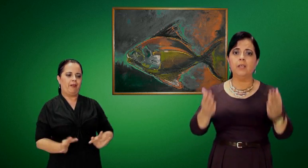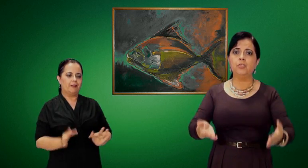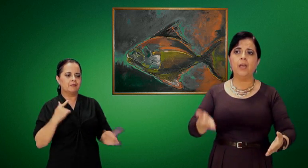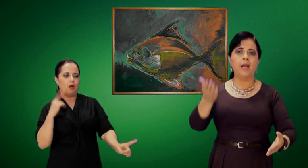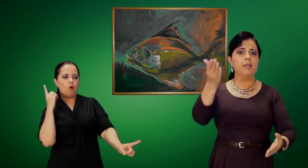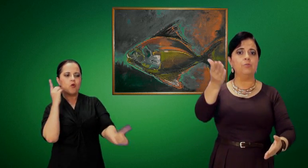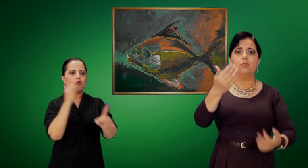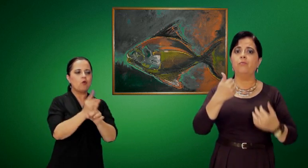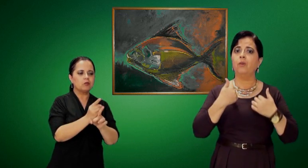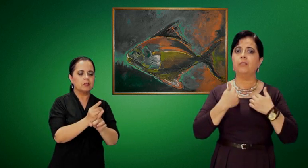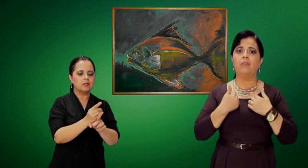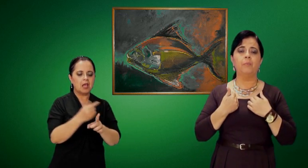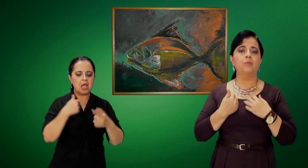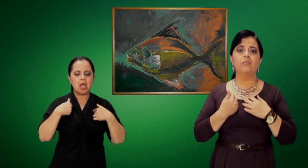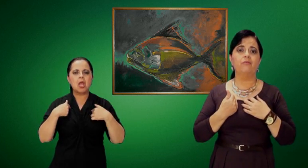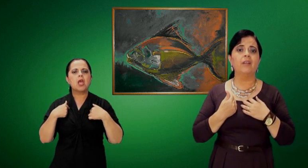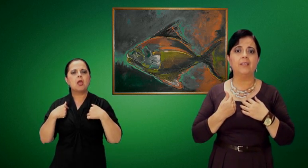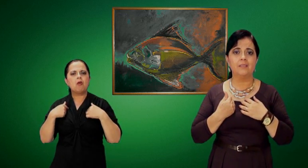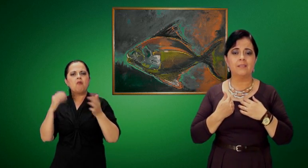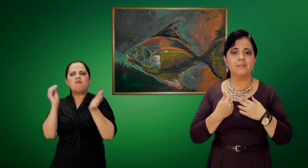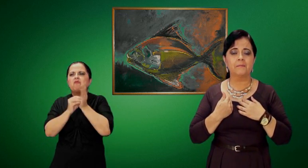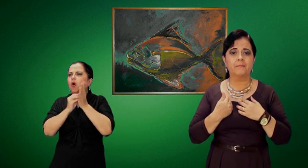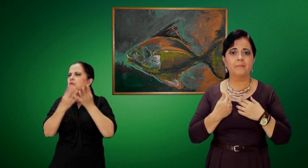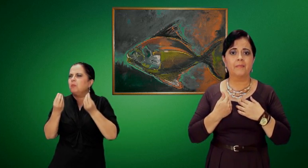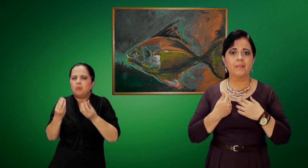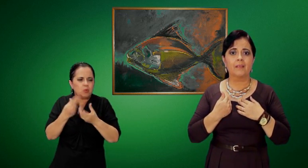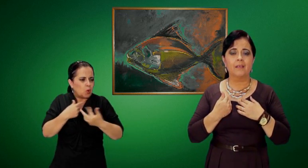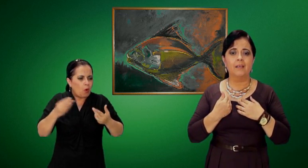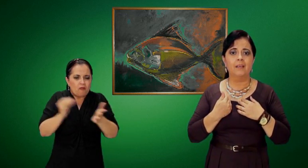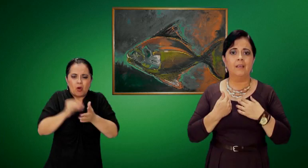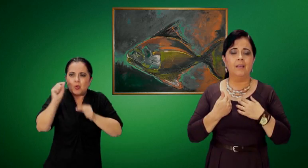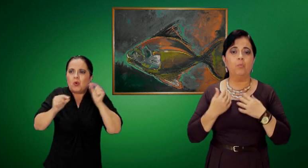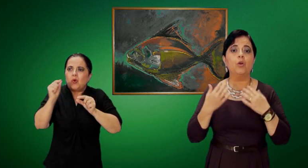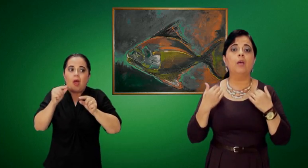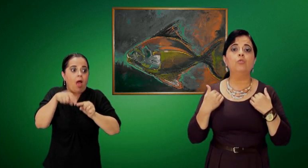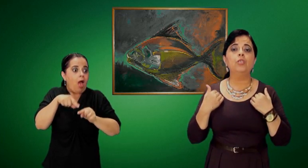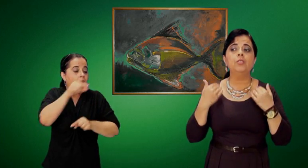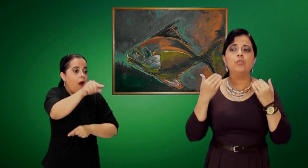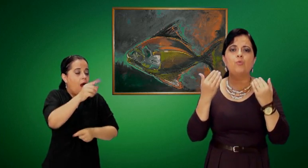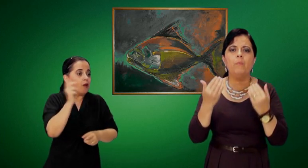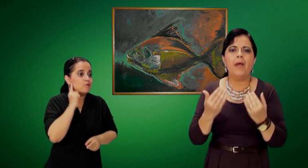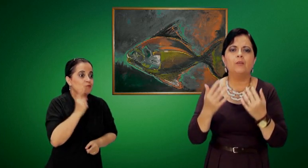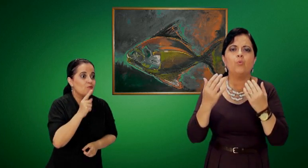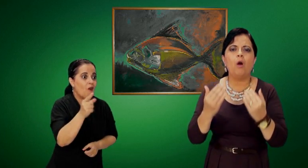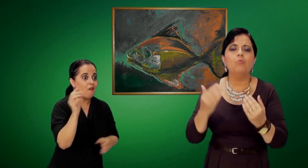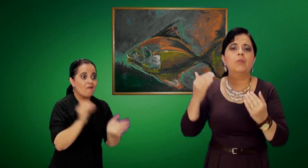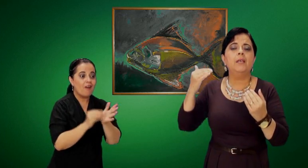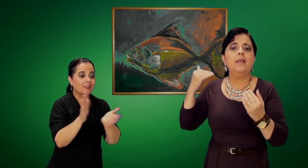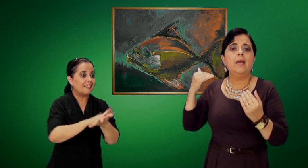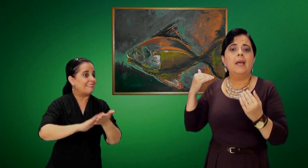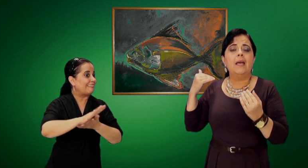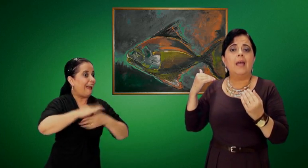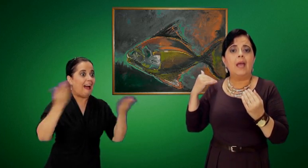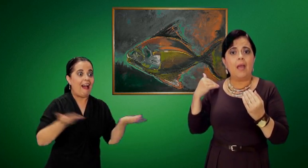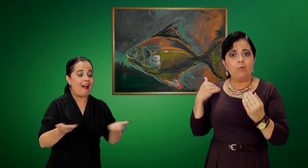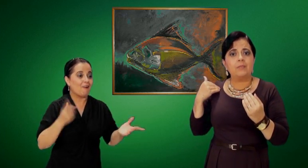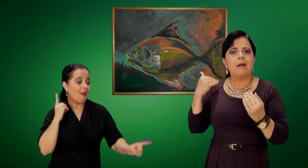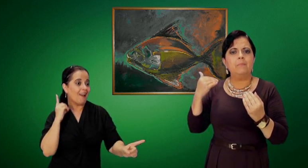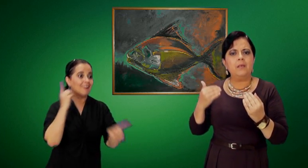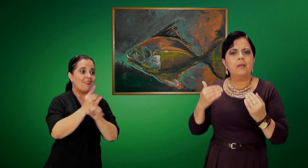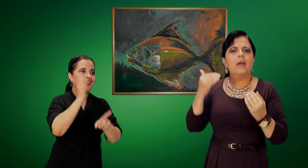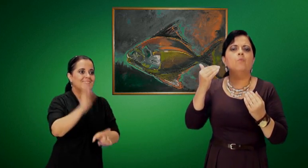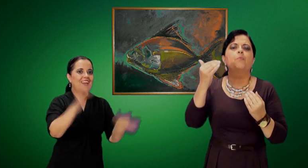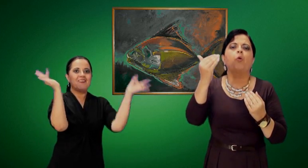eu entendi, era isso que faltava para eu ser feliz. Porque eu tinha descoberto algo que